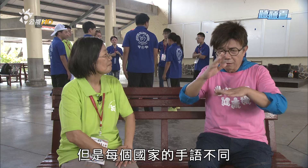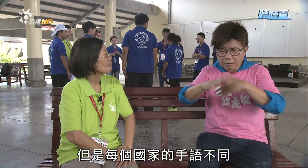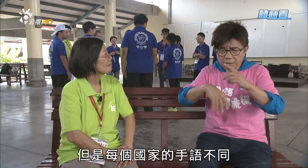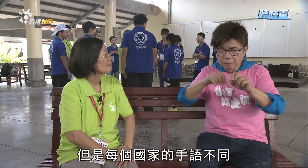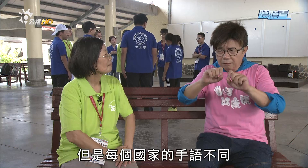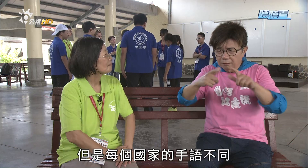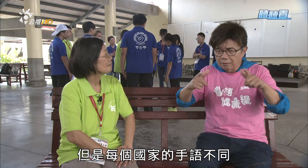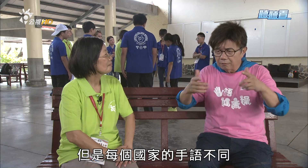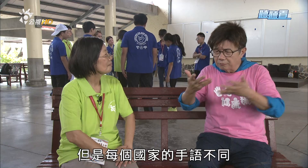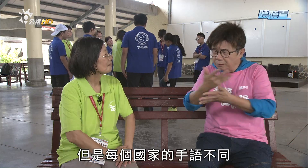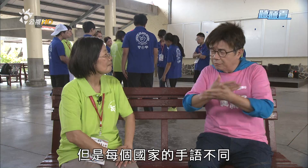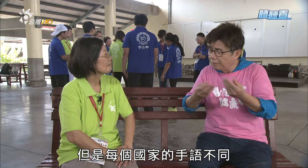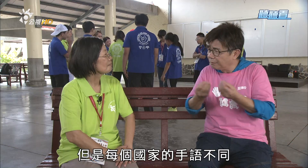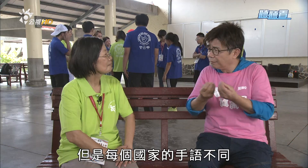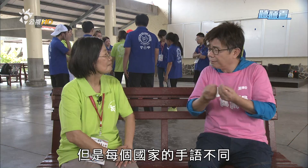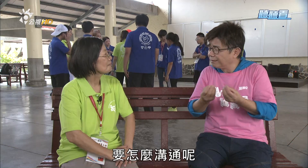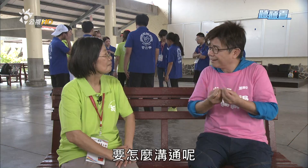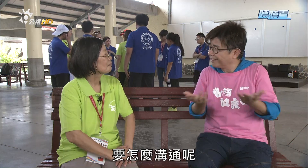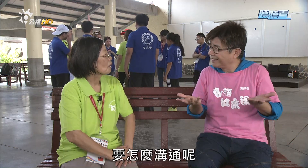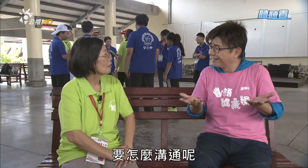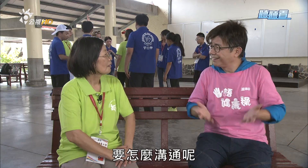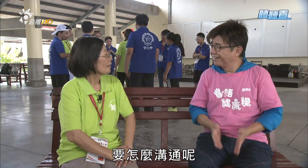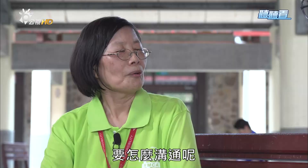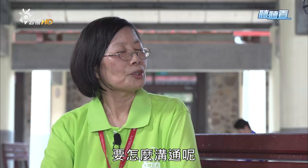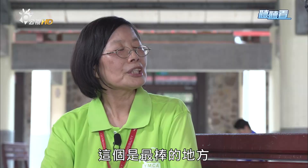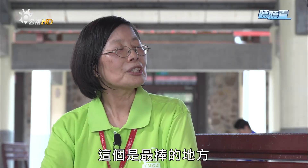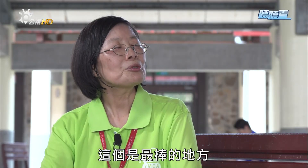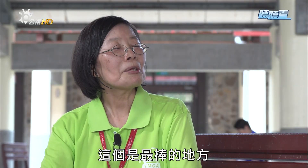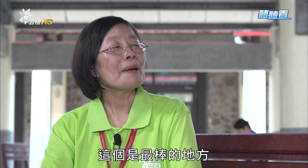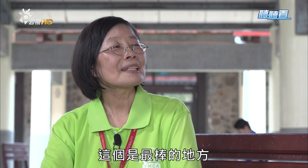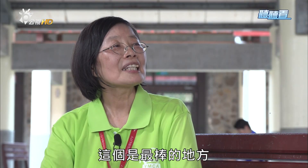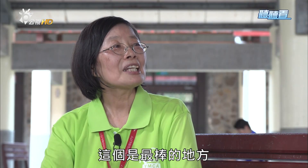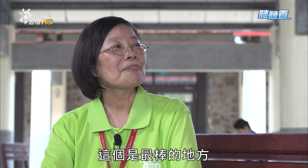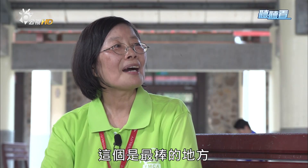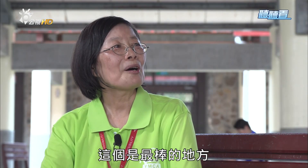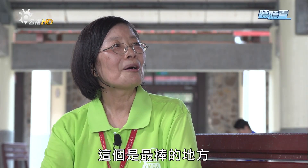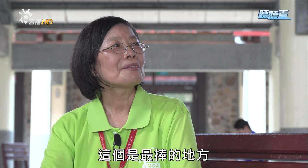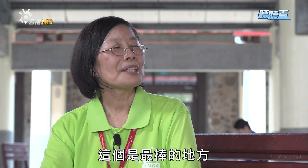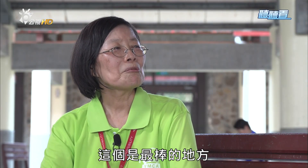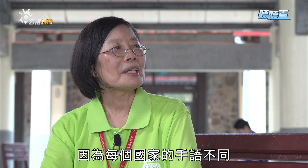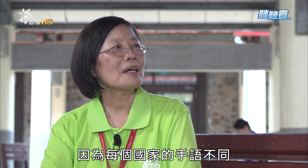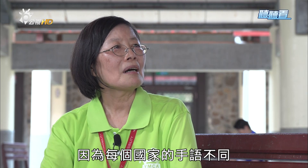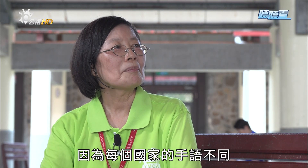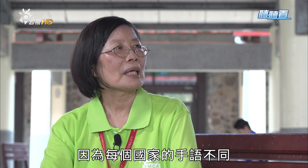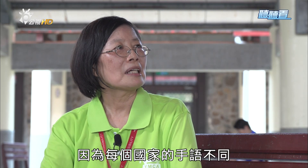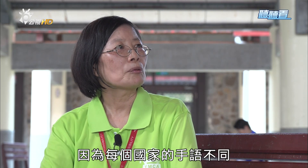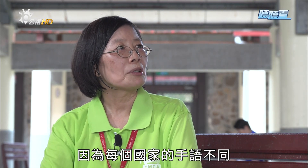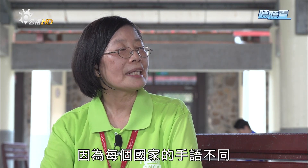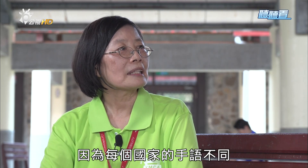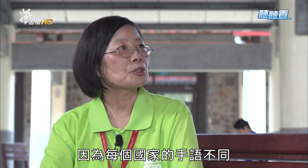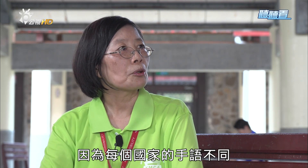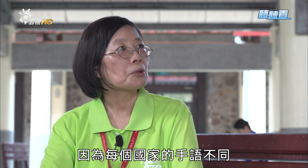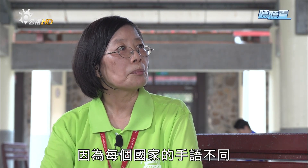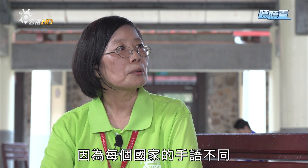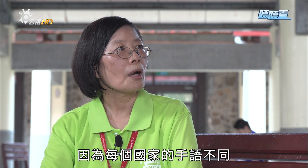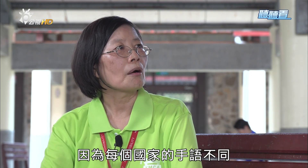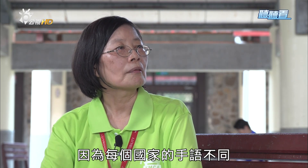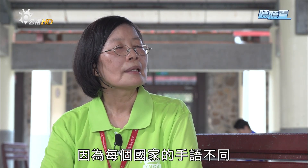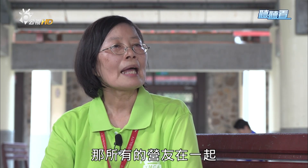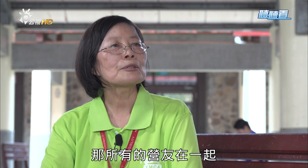每个国家的手语不同，要怎么沟通呢？ 这个是最棒的地方哦，因为呢每个国家的手语不同，那所